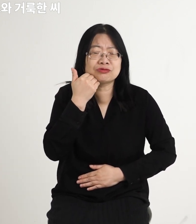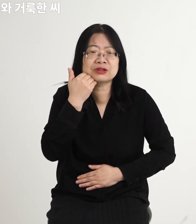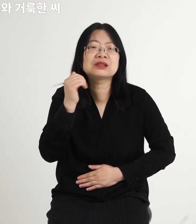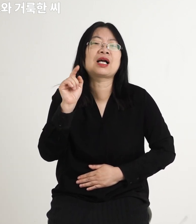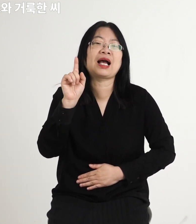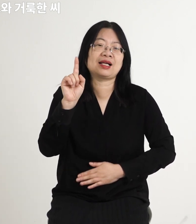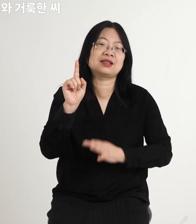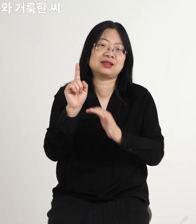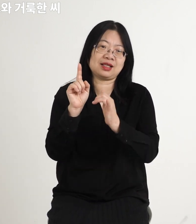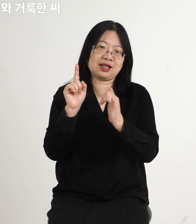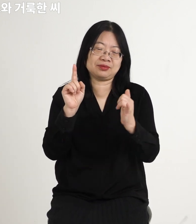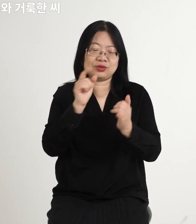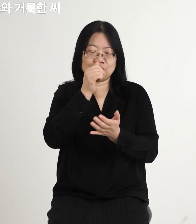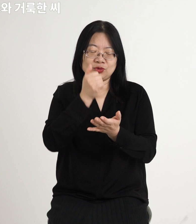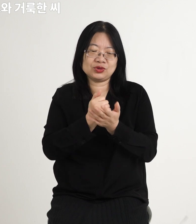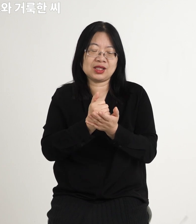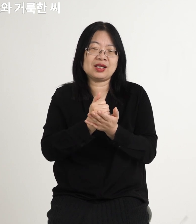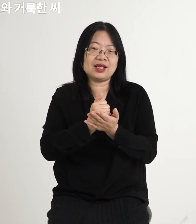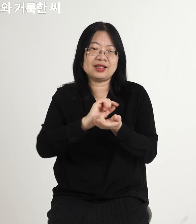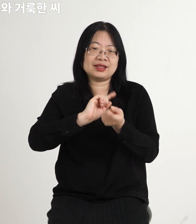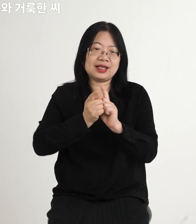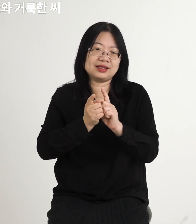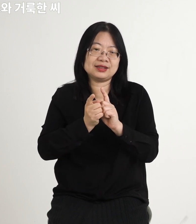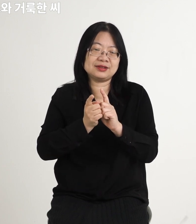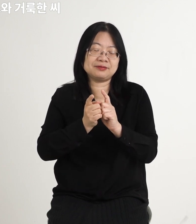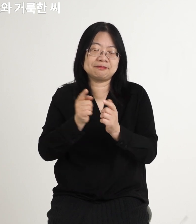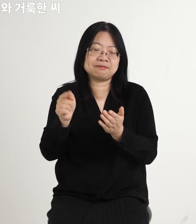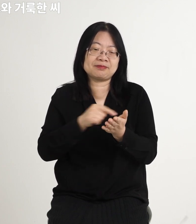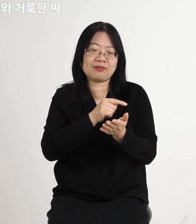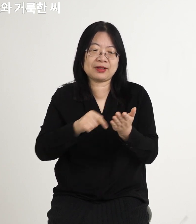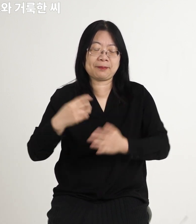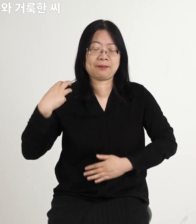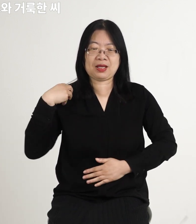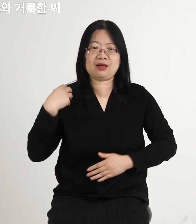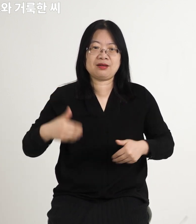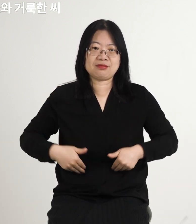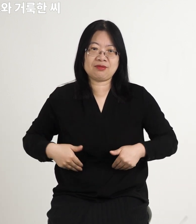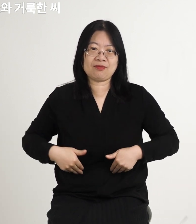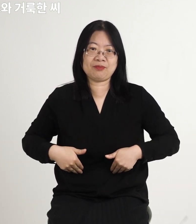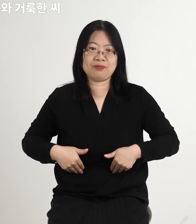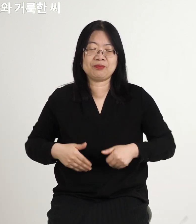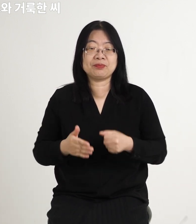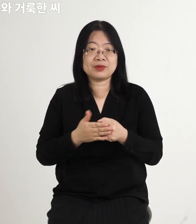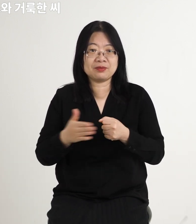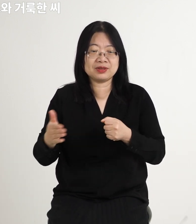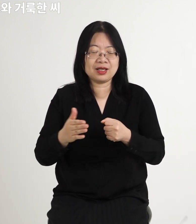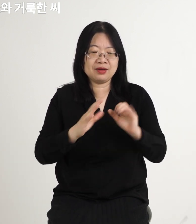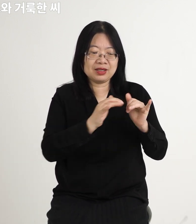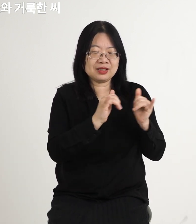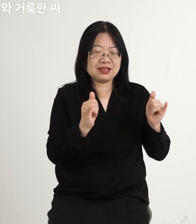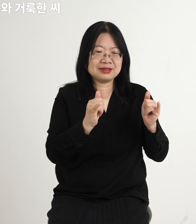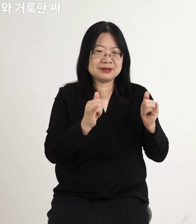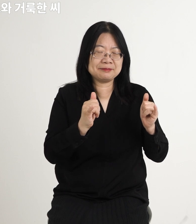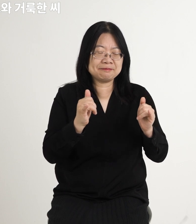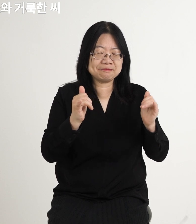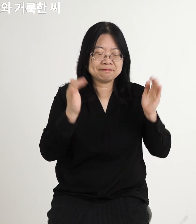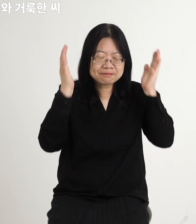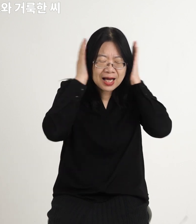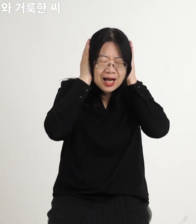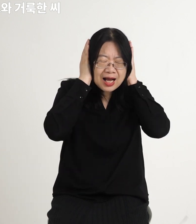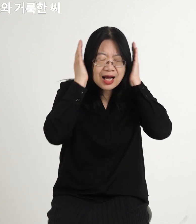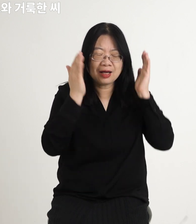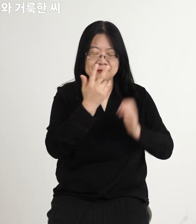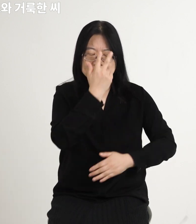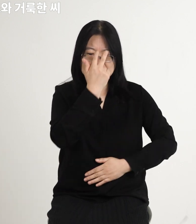그 죄의 대가를 지불해야 돼요. 그래서 그 백성들로 하여금 귀 닫게 하고 눈 멀게 하고